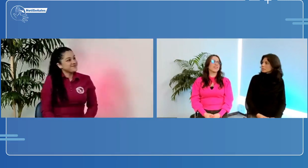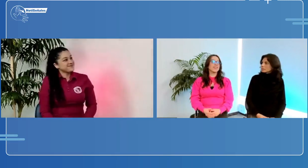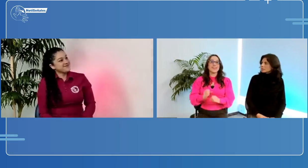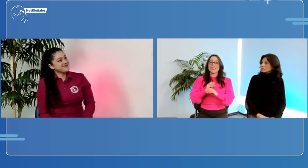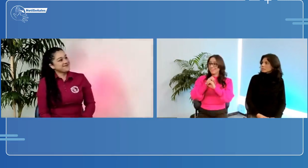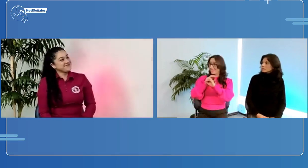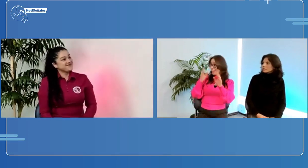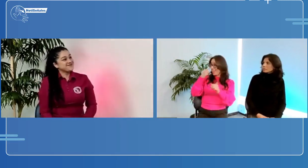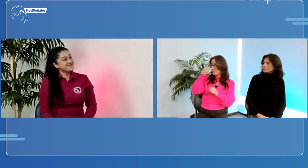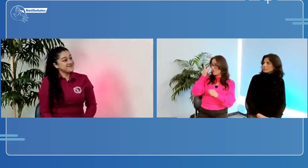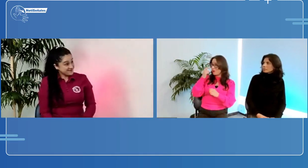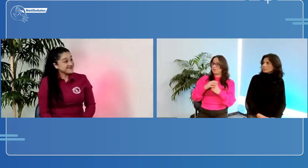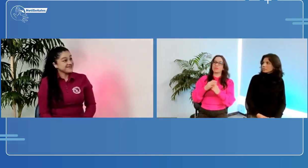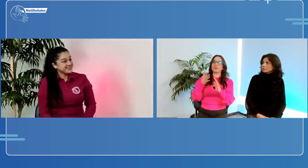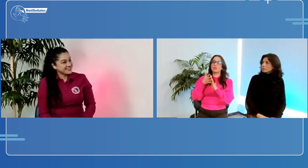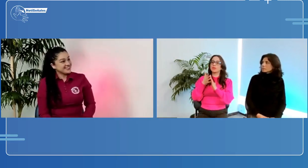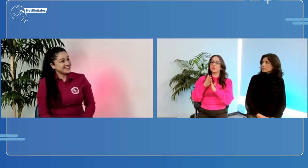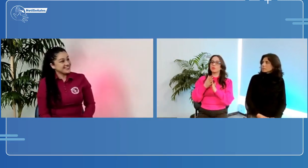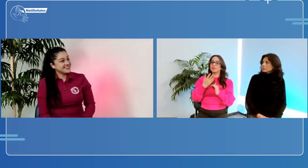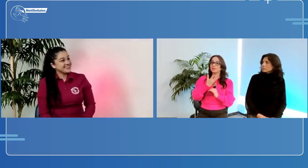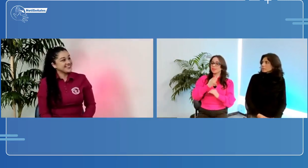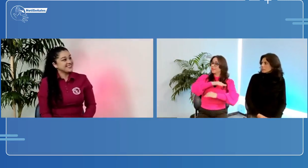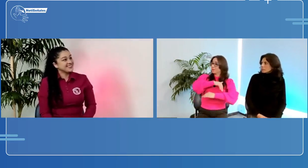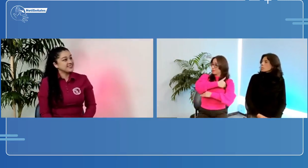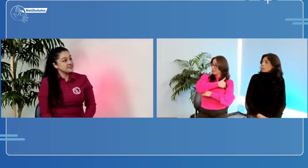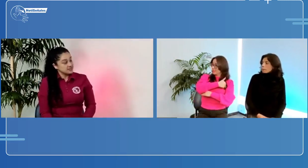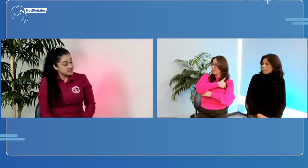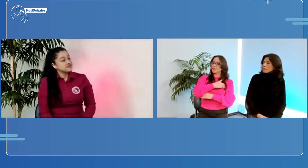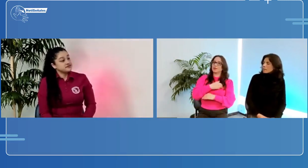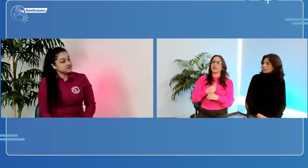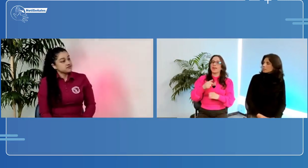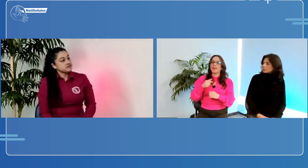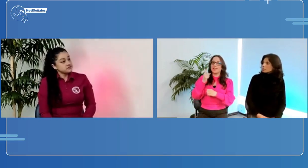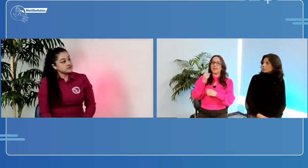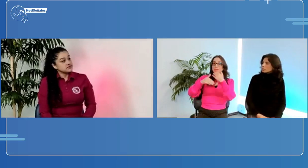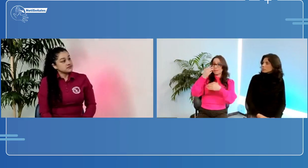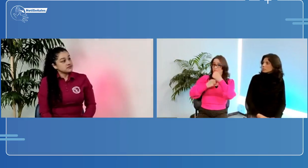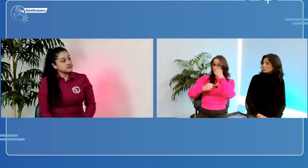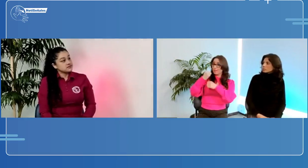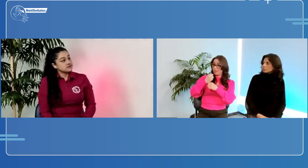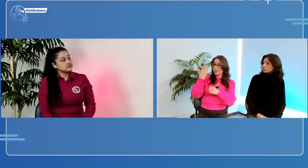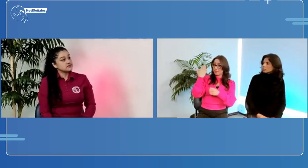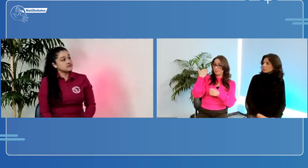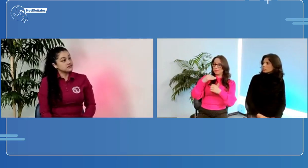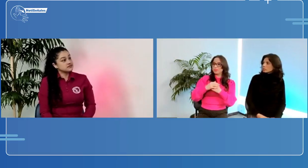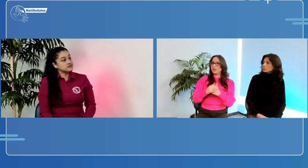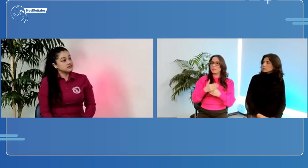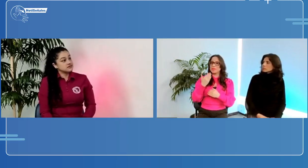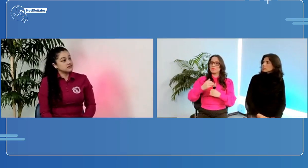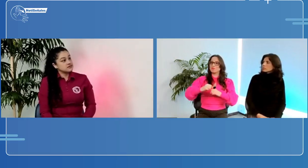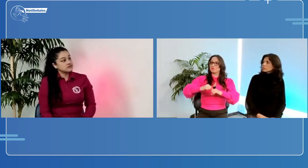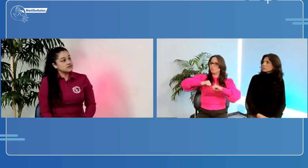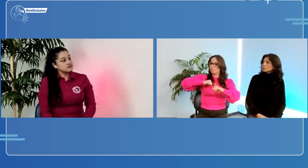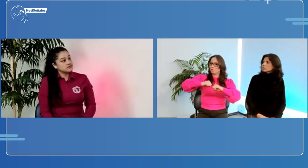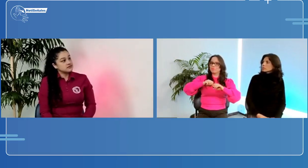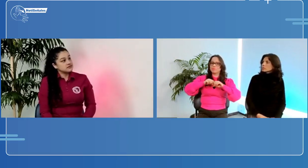Claro, Paula, a ver, te cuento. Desde el ministerio Empezamos el año pasado